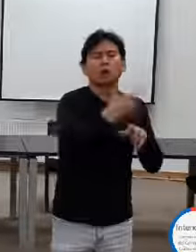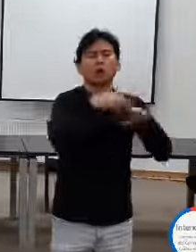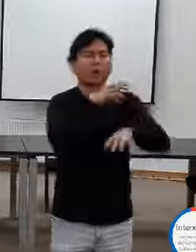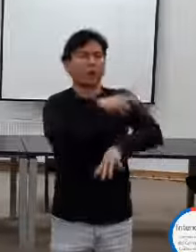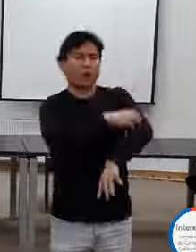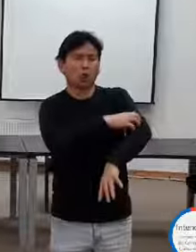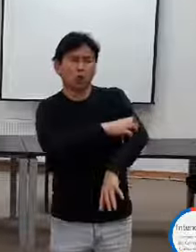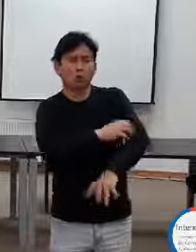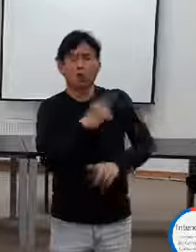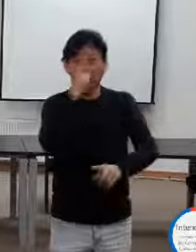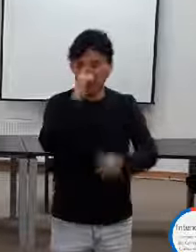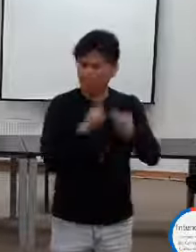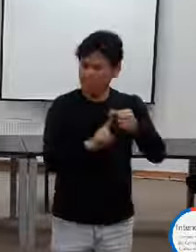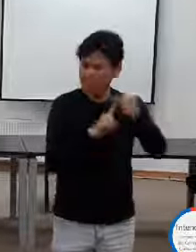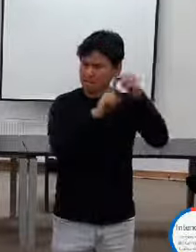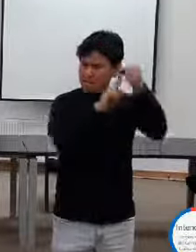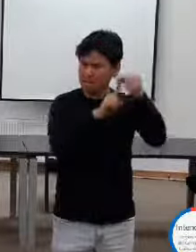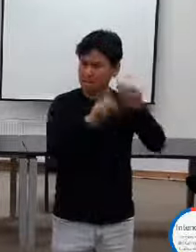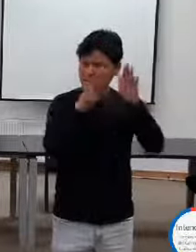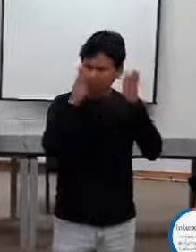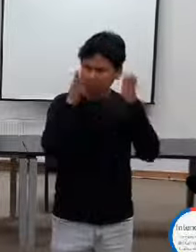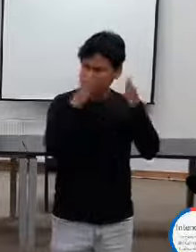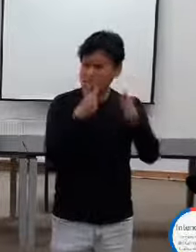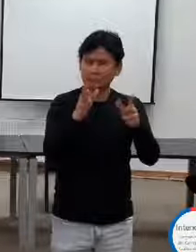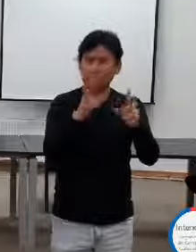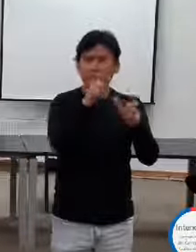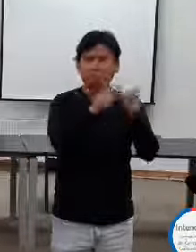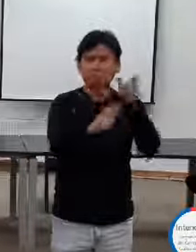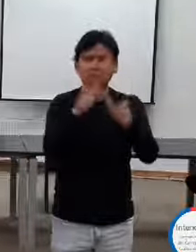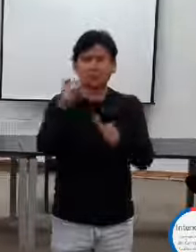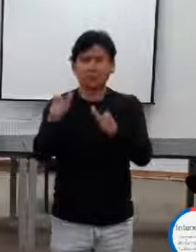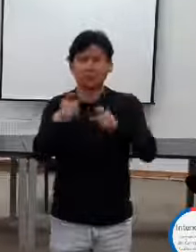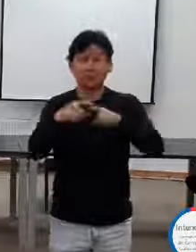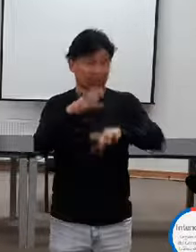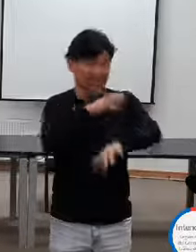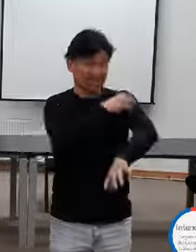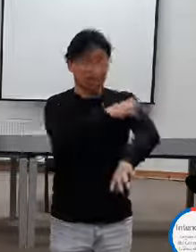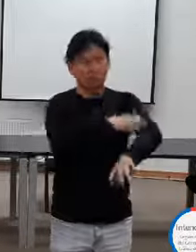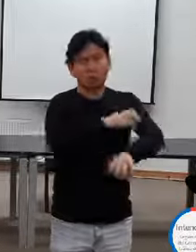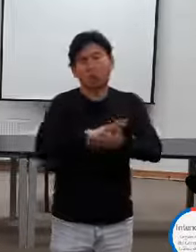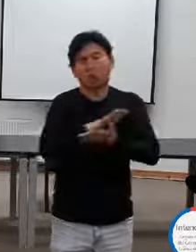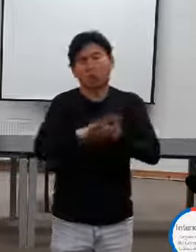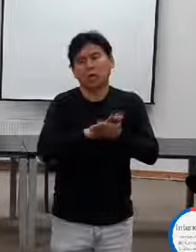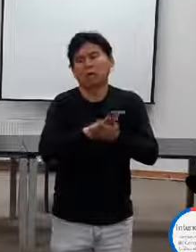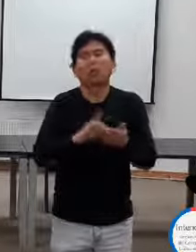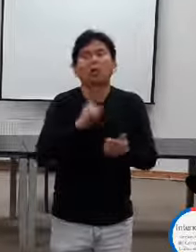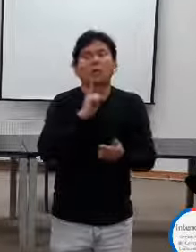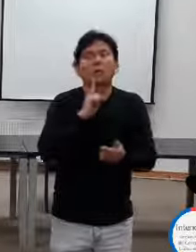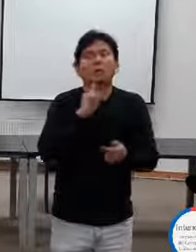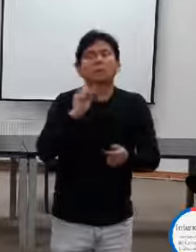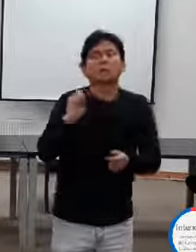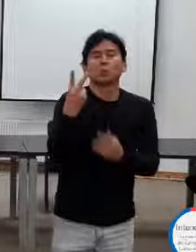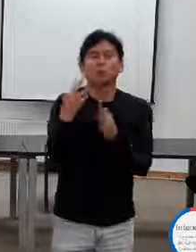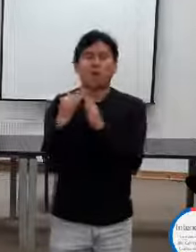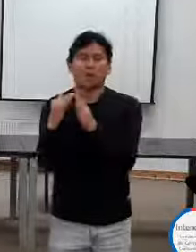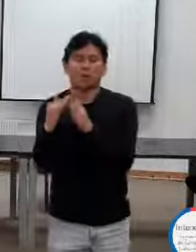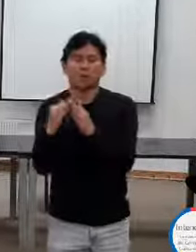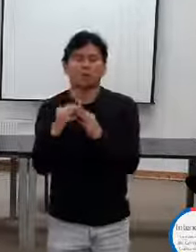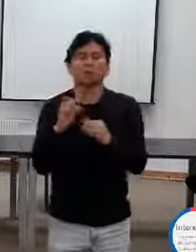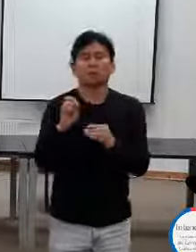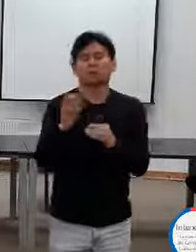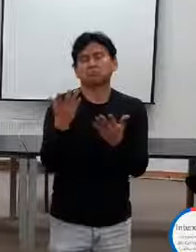región, pero muy principalmente enfocado a gente que en otras regiones, por ejemplo, tiene segundas casas,